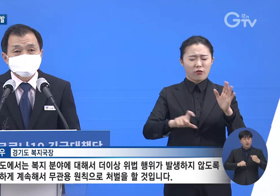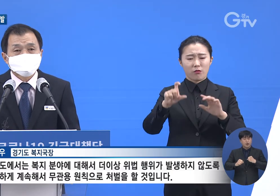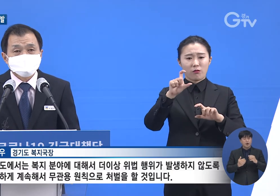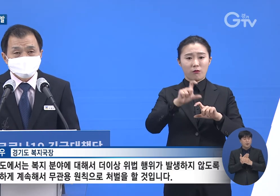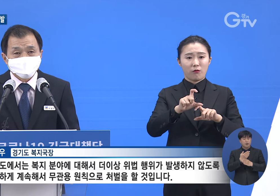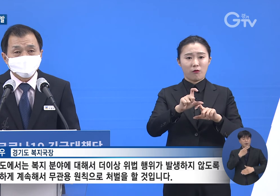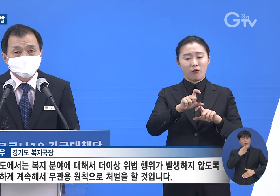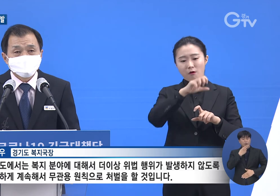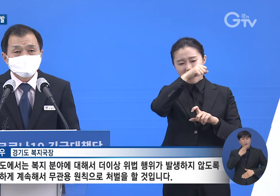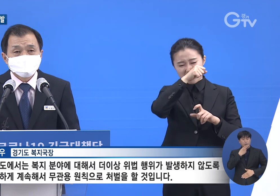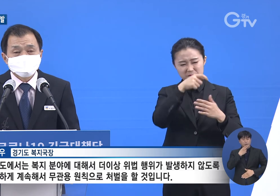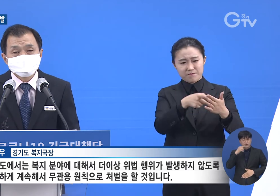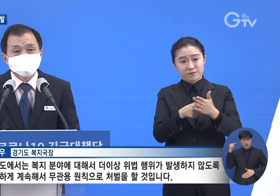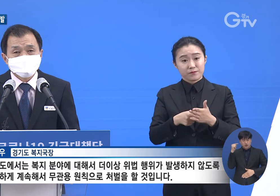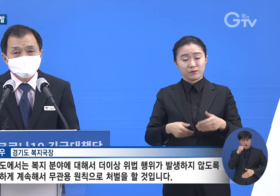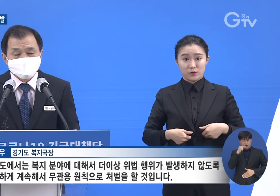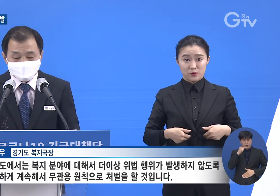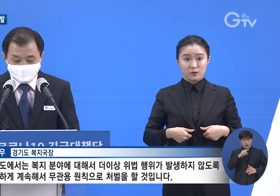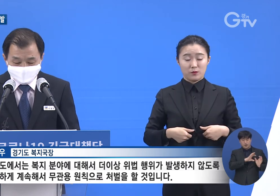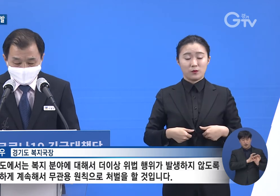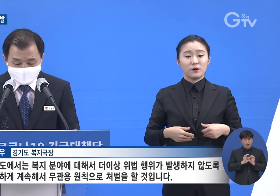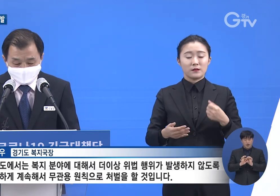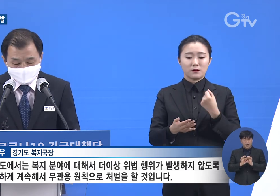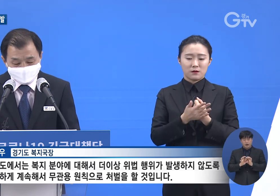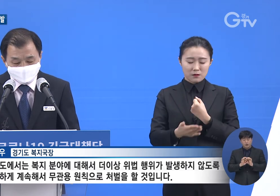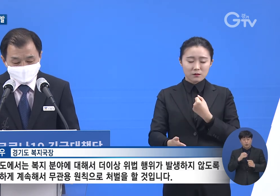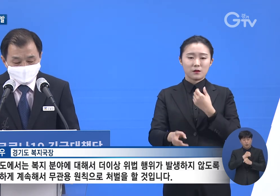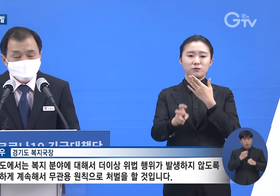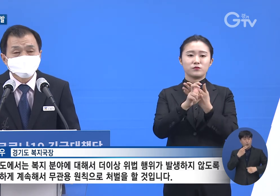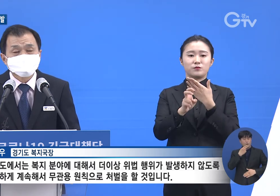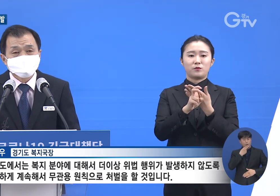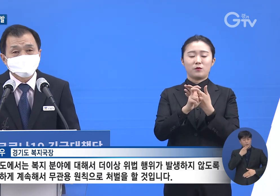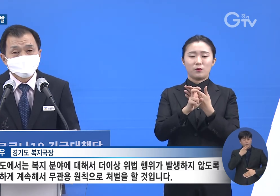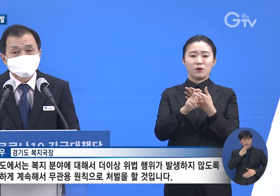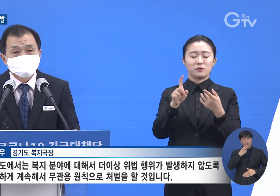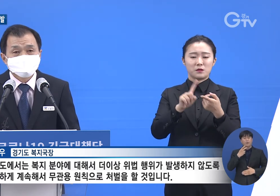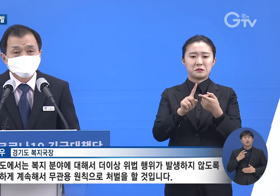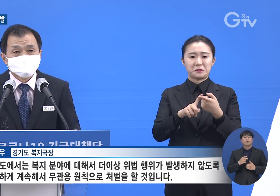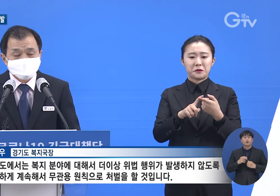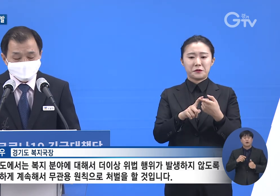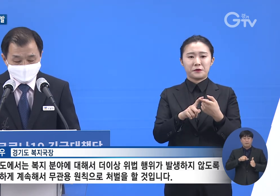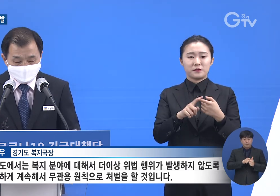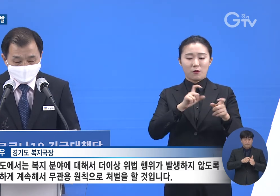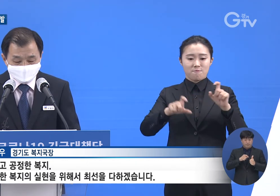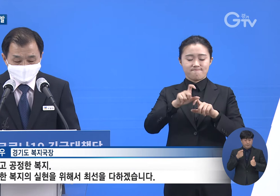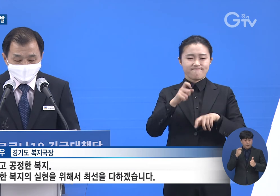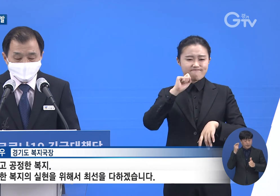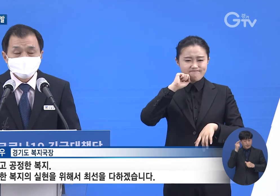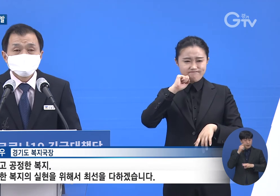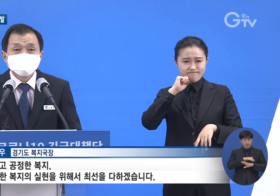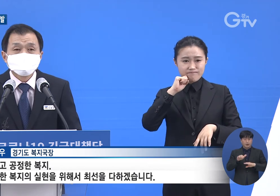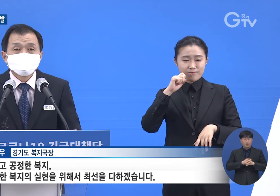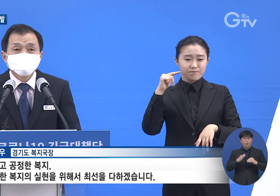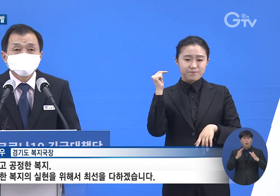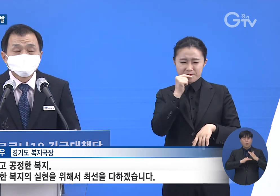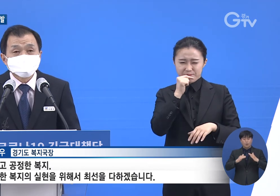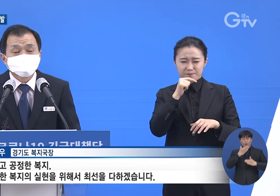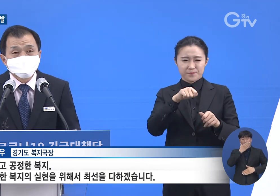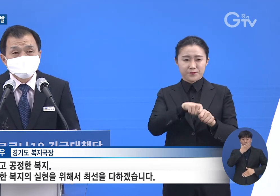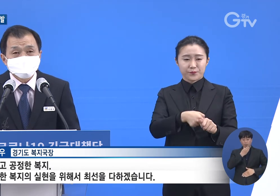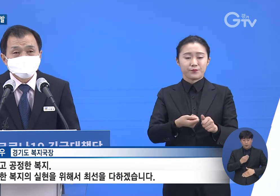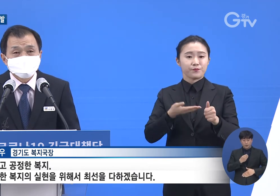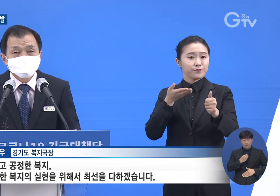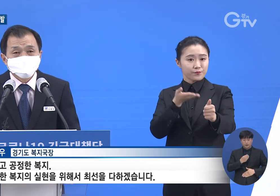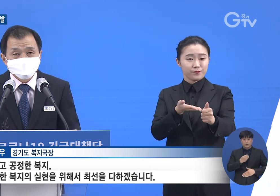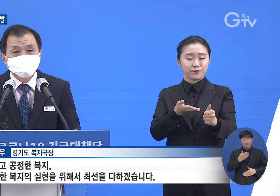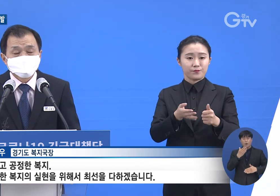팽이가 발생하지 않도록 철저하게 계속해서 무관용 원칙으로 처벌을 할 겁니다 그리고 공정한